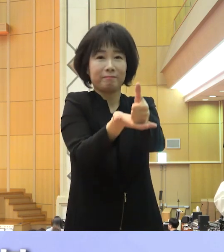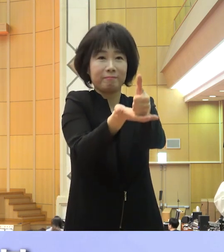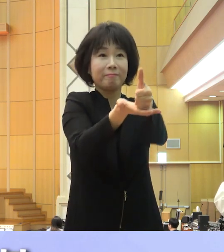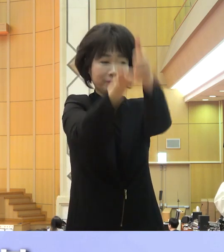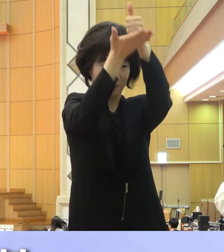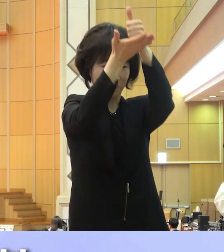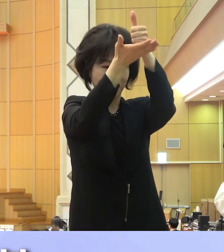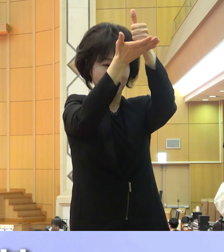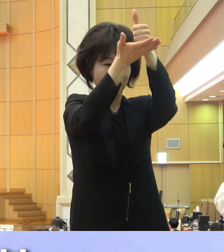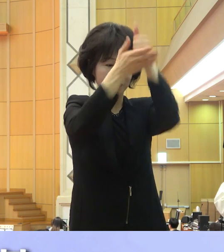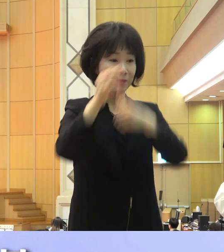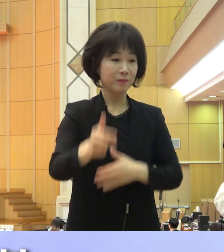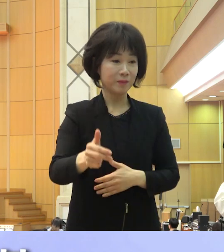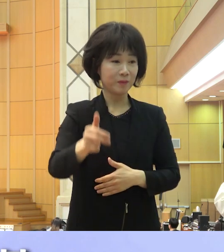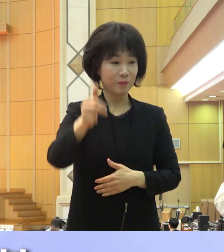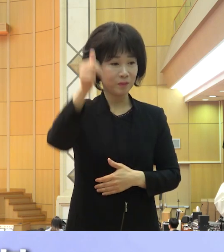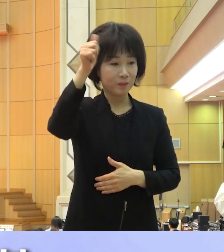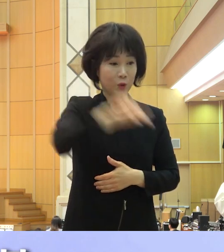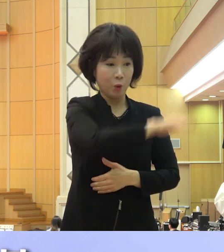섬기리.